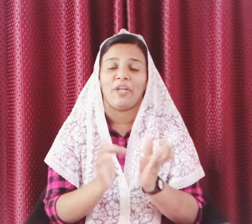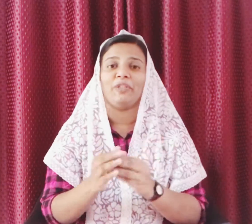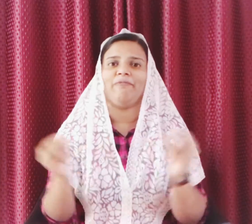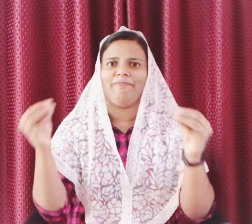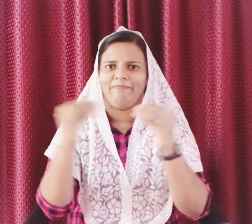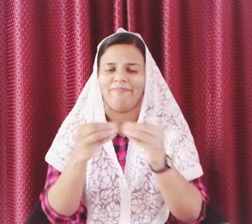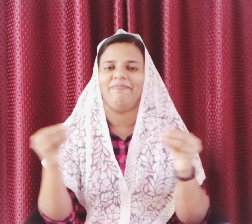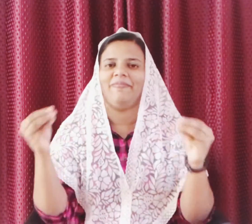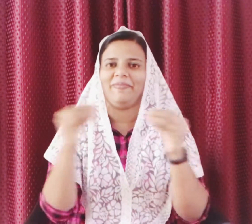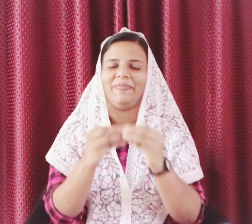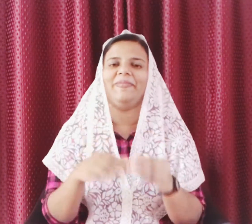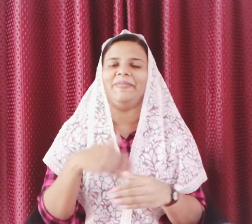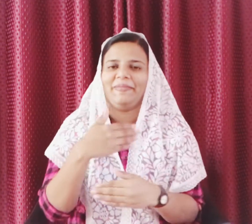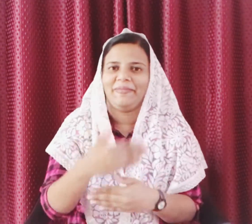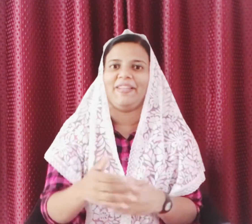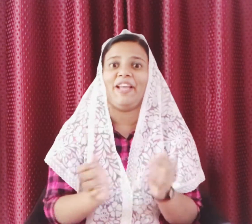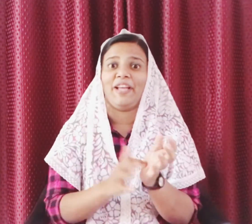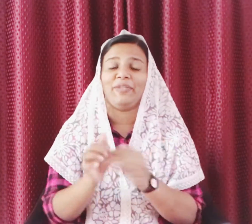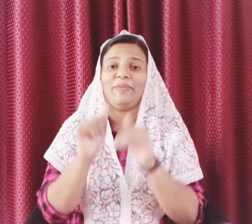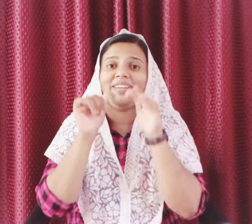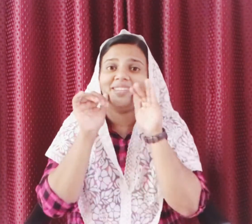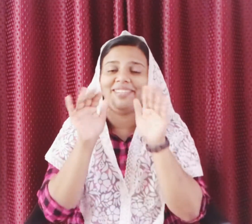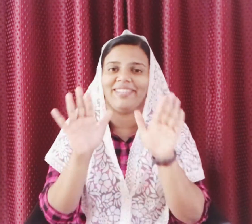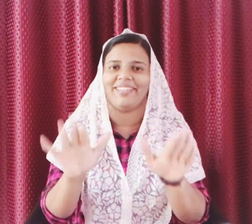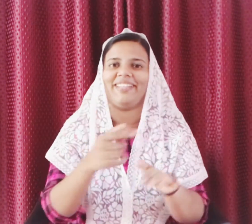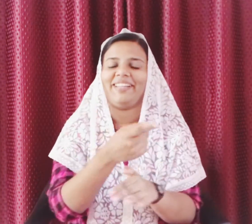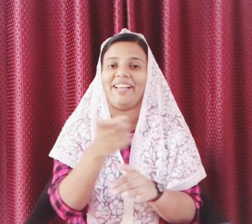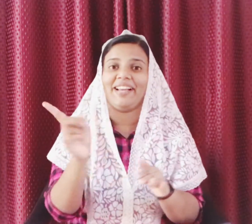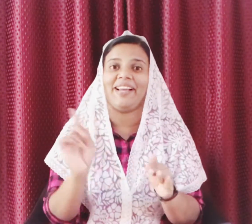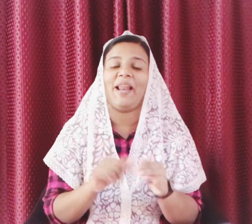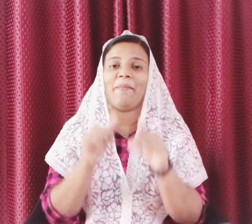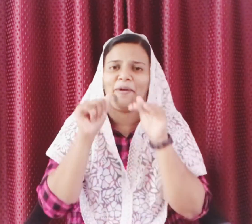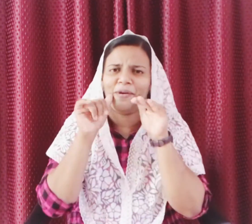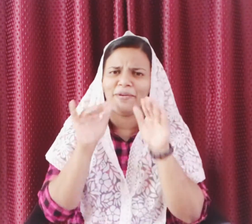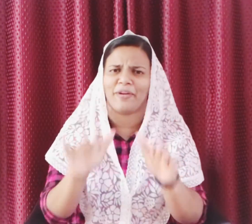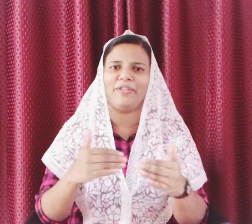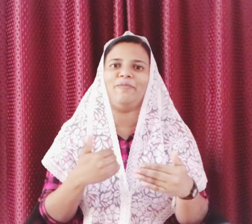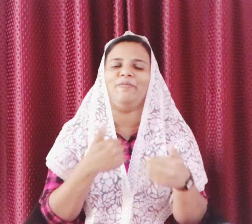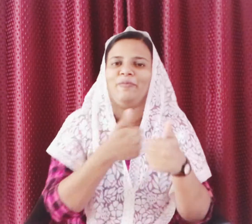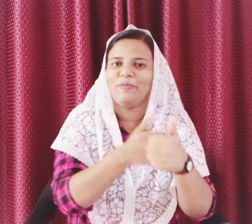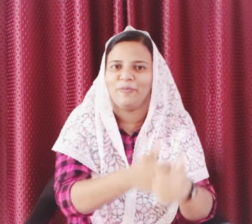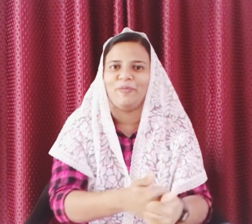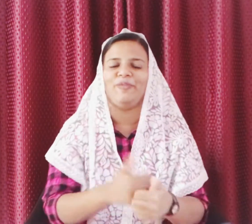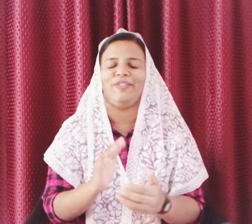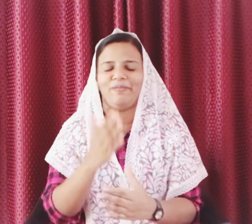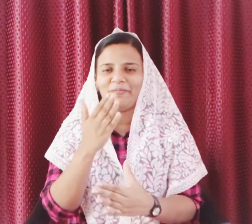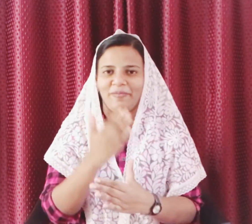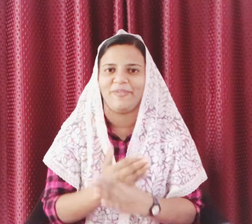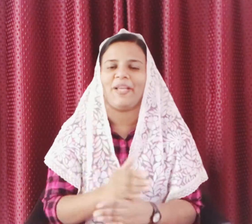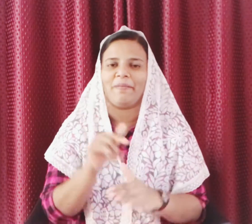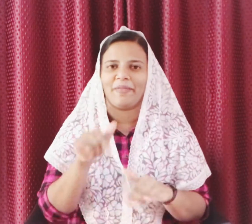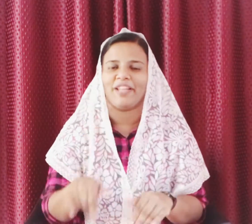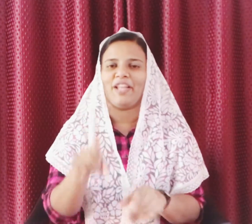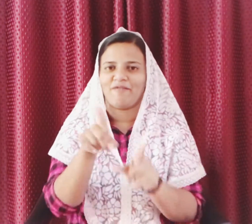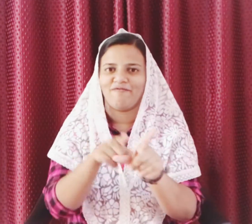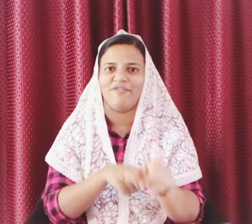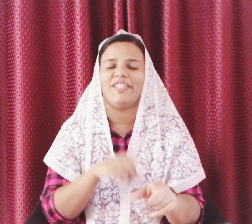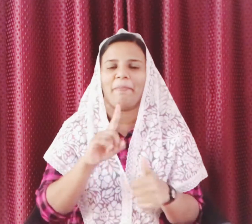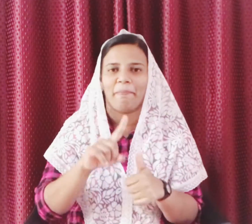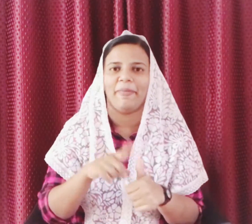വർദ്ധനവിനാൽ വർദ്ധിപ്പിക്കപ്പെടുകയും കർത്താവിൻ്റെ അനുഗ്രഹത്താൽ കർത്താവ് നമ്മളെ അനുഗ്രഹിച്ച് മുൻപോട്ട് നടത്തുകയും ചെയ്യും എന്നുള്ളതാണ് ഈ വർഷത്തിൻ്റെ